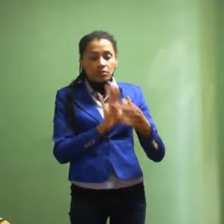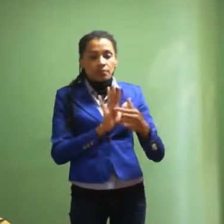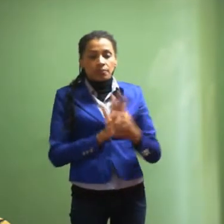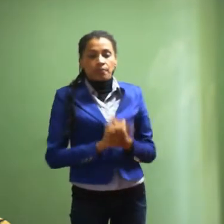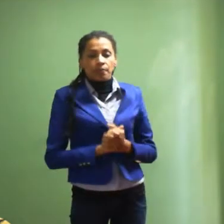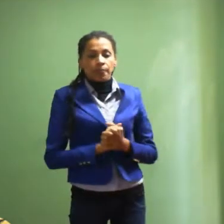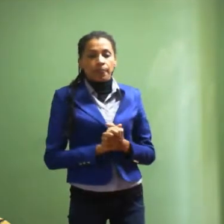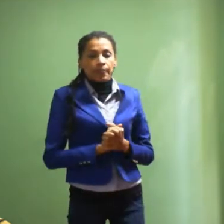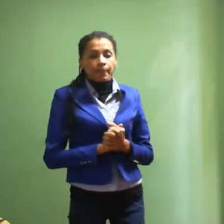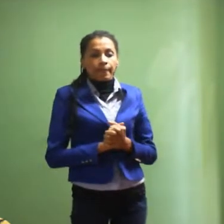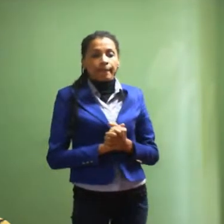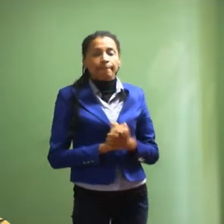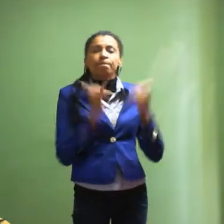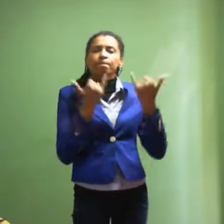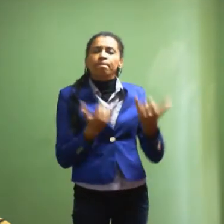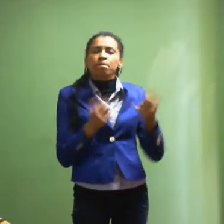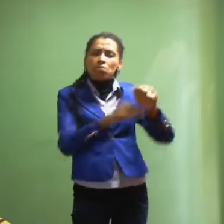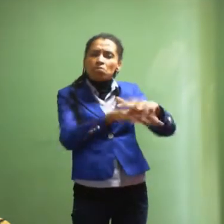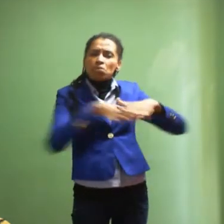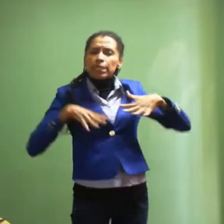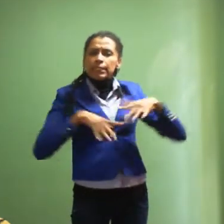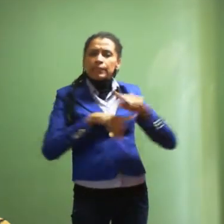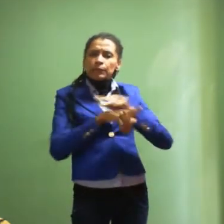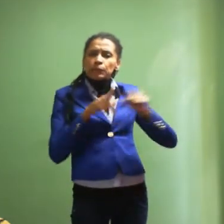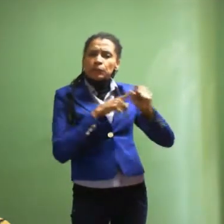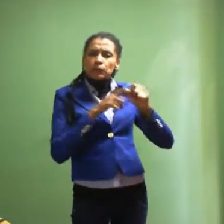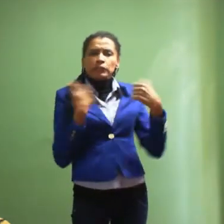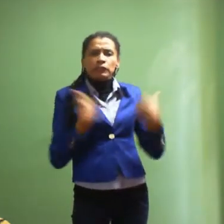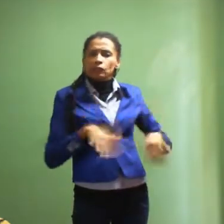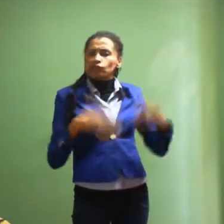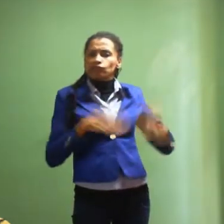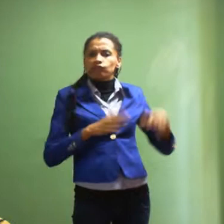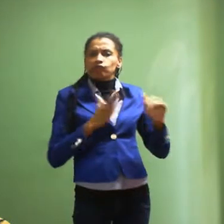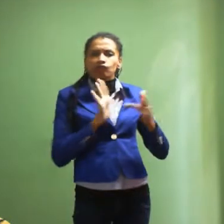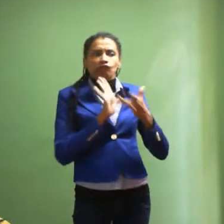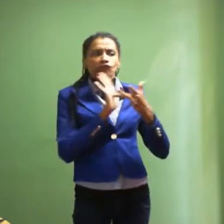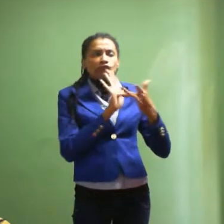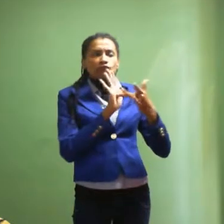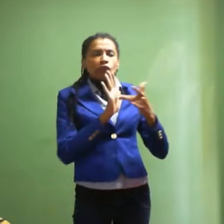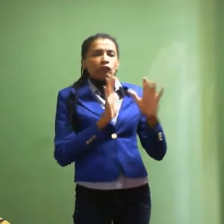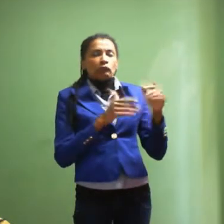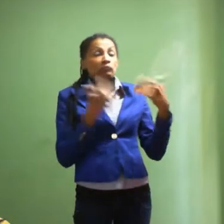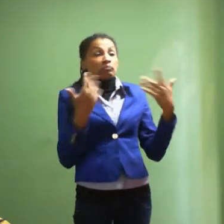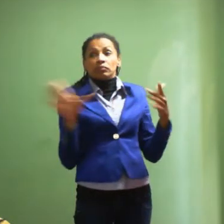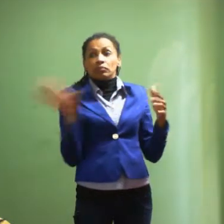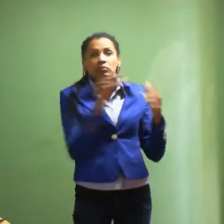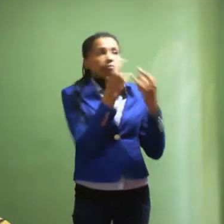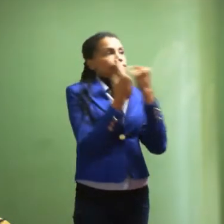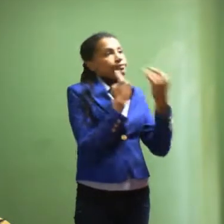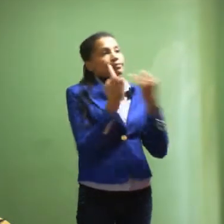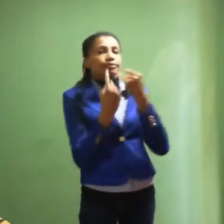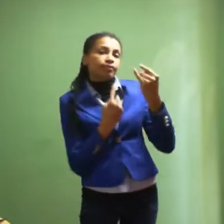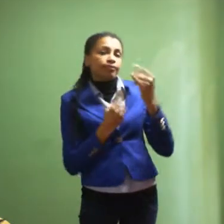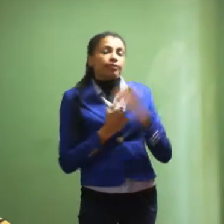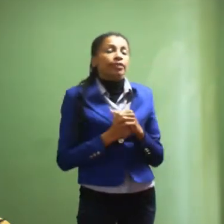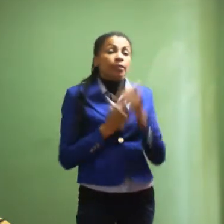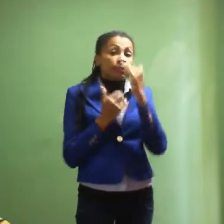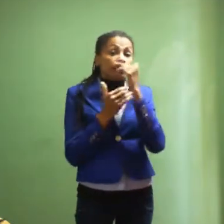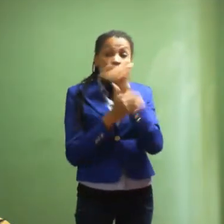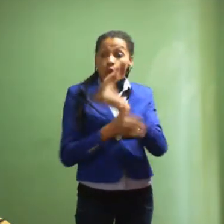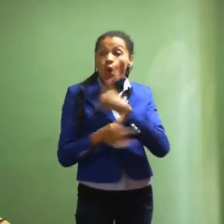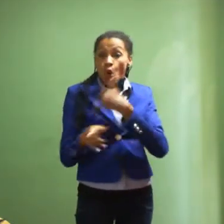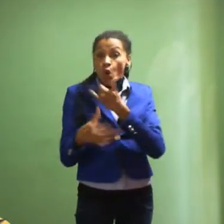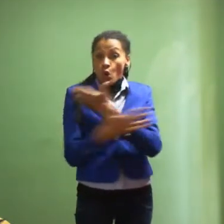En este momento pues las redes sociales están fuertemente arraigadas a todas las personas, y en el caso de los